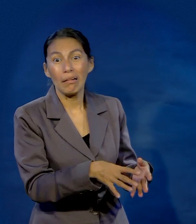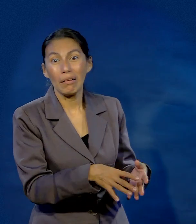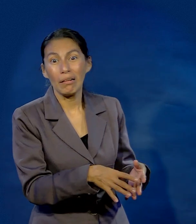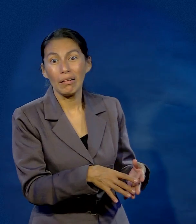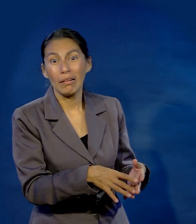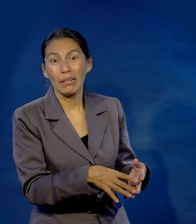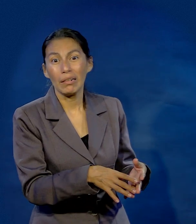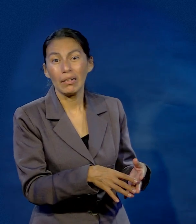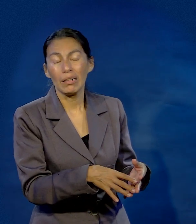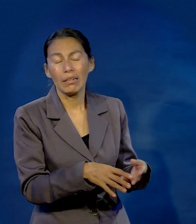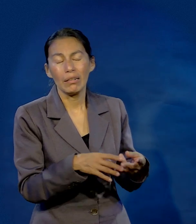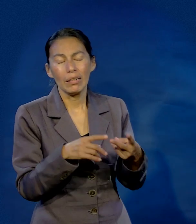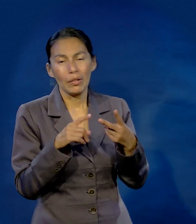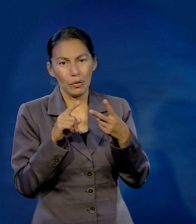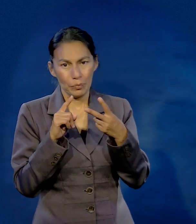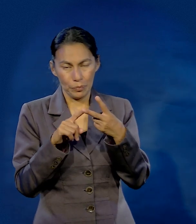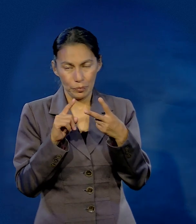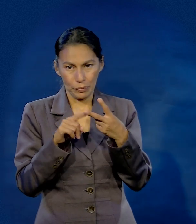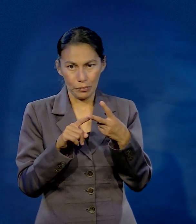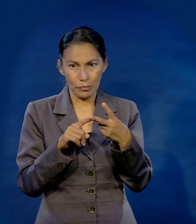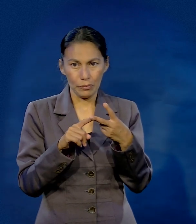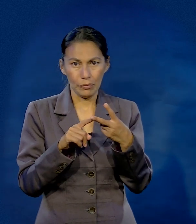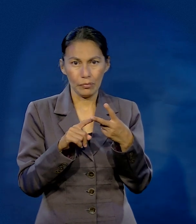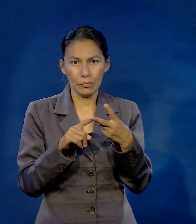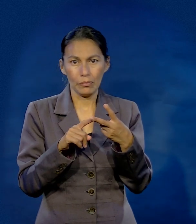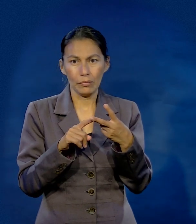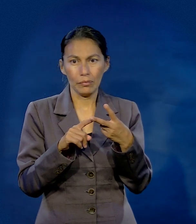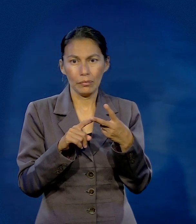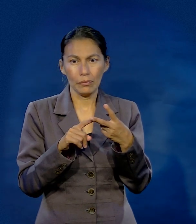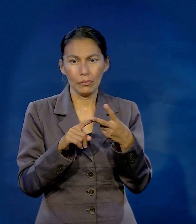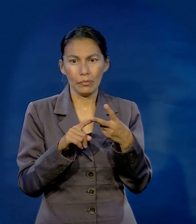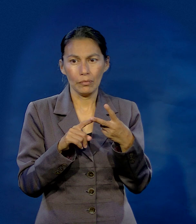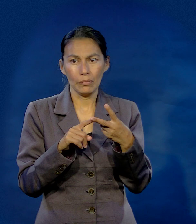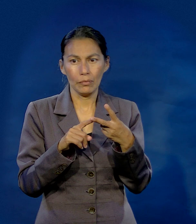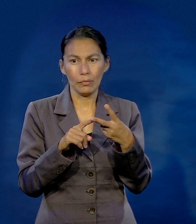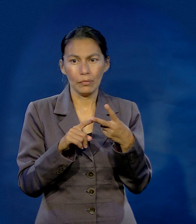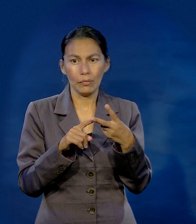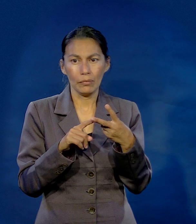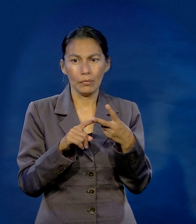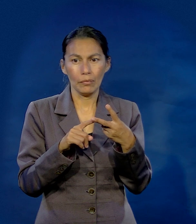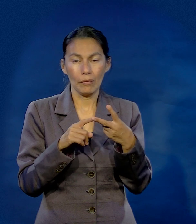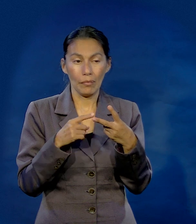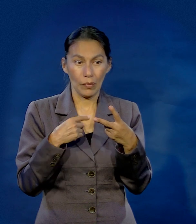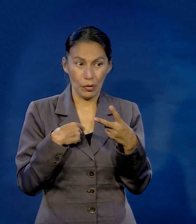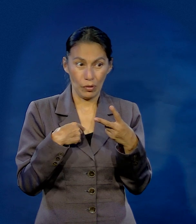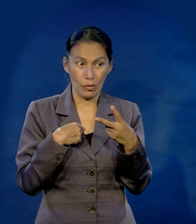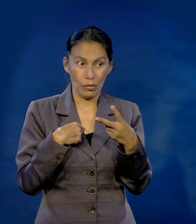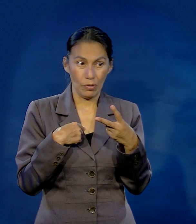Qué clase de ministros soy que por poco